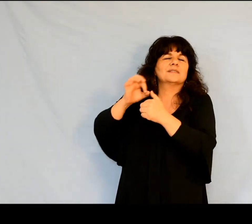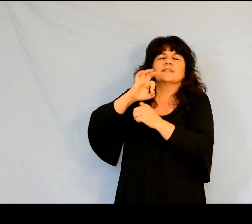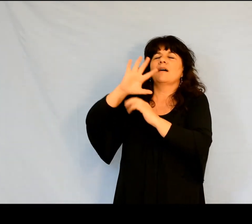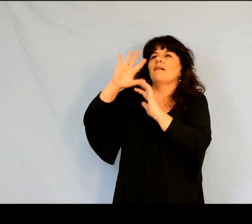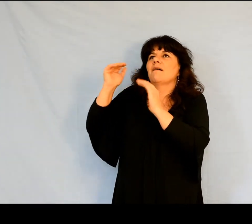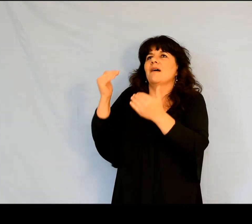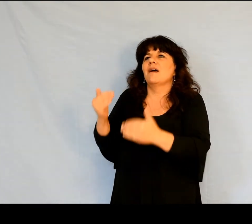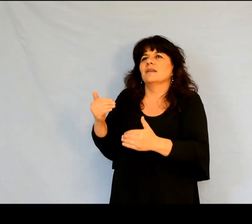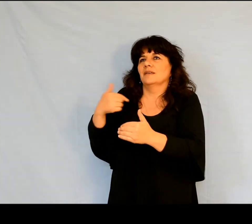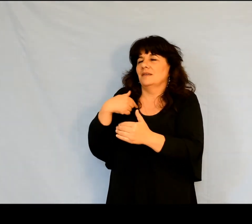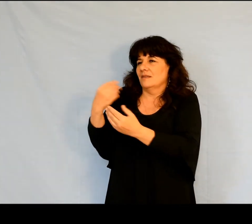inébranlable.